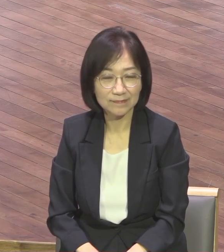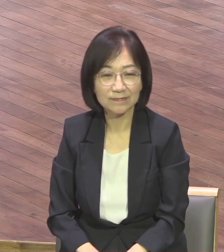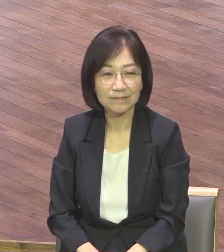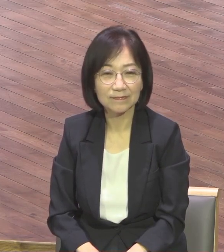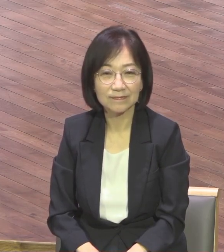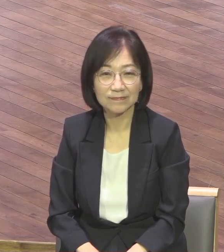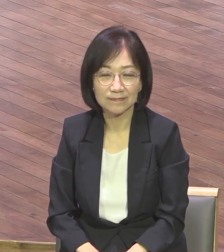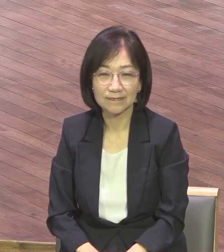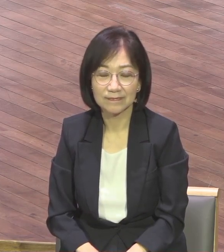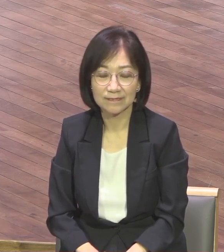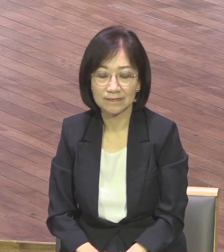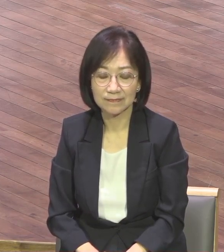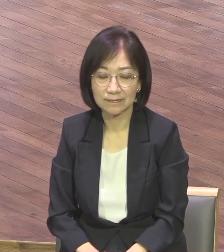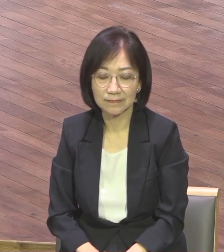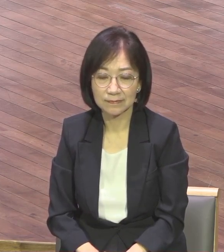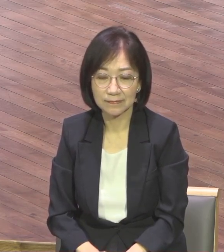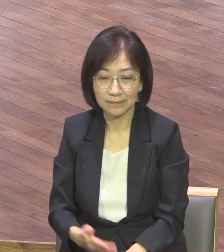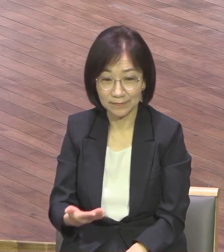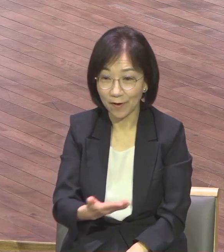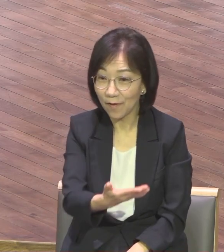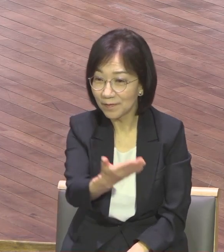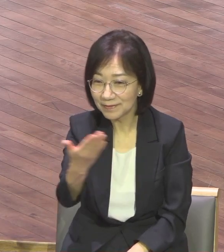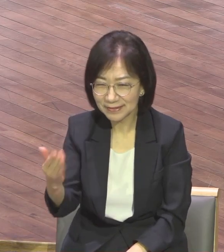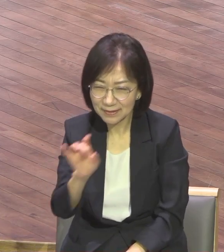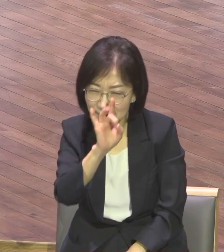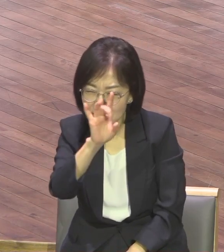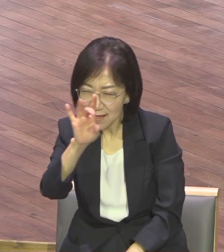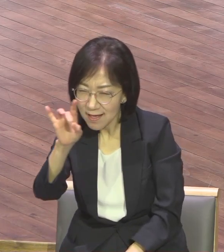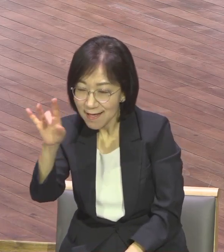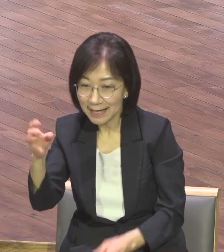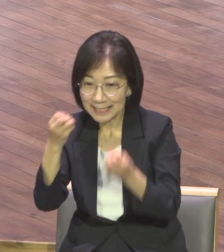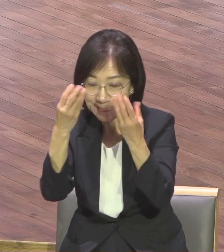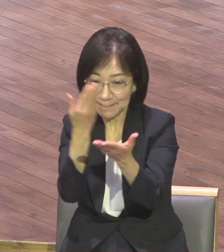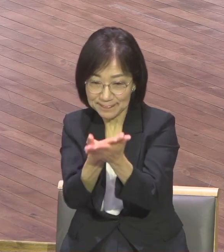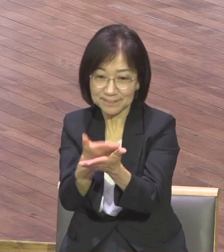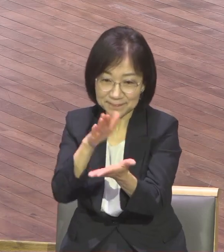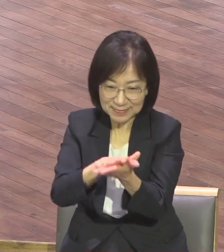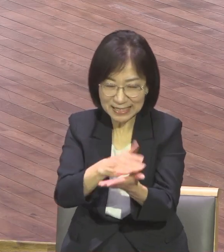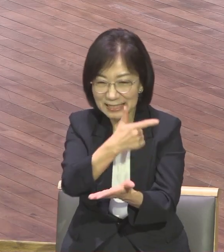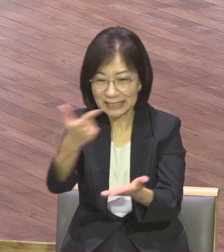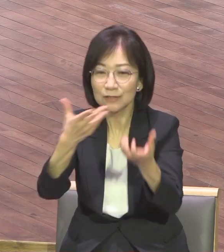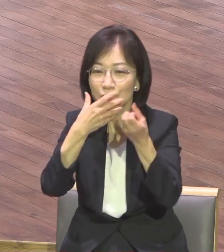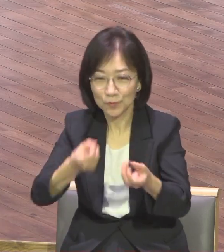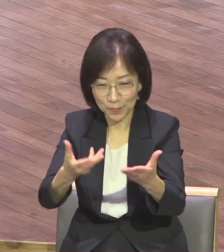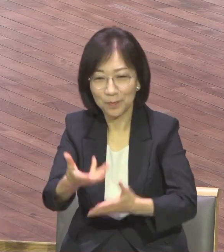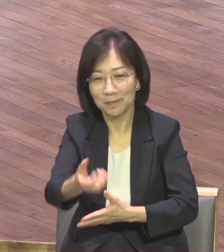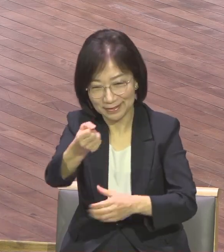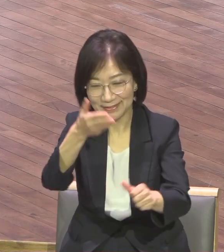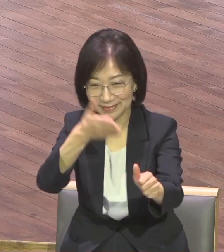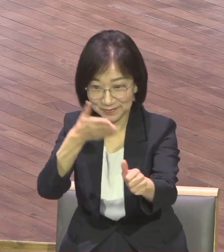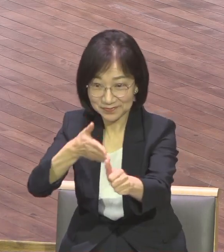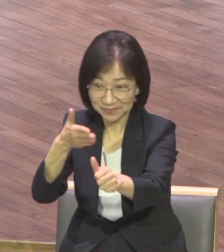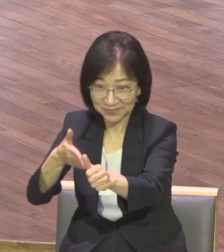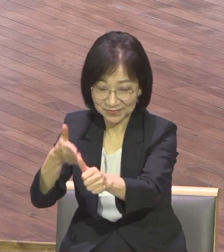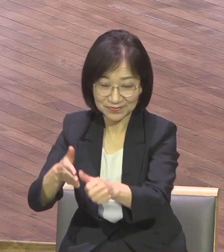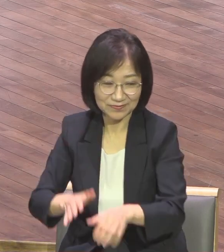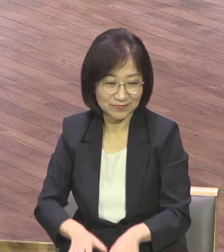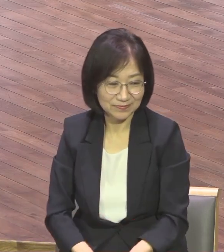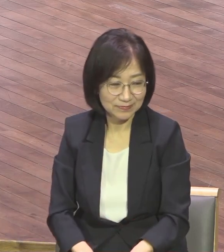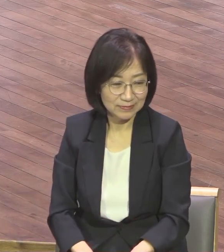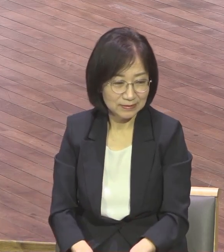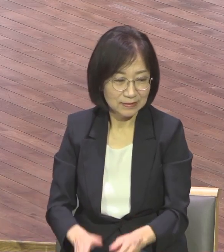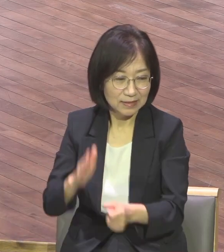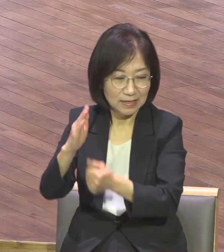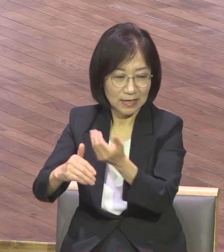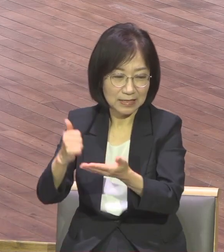여러분 개인이 크게 갱신하고 크게 축복받는 기회 되길 바랍니다. 하나님께 큰 영광